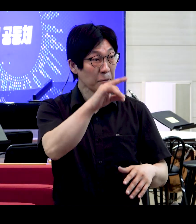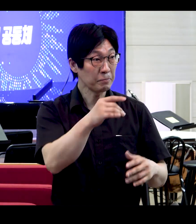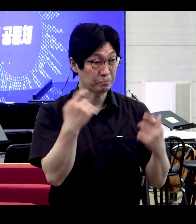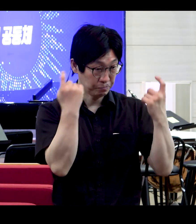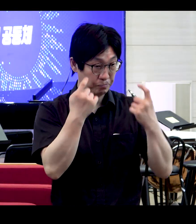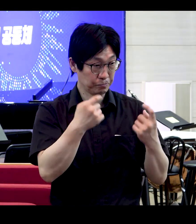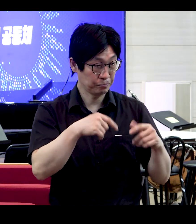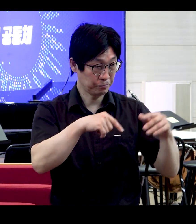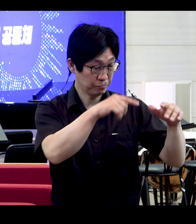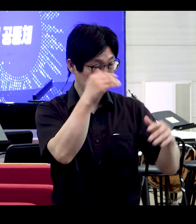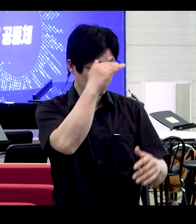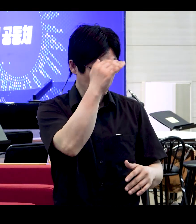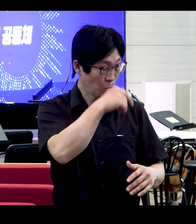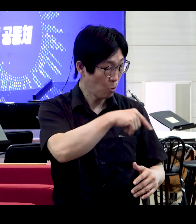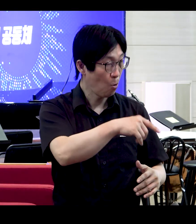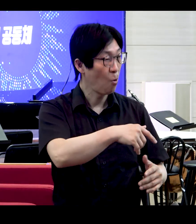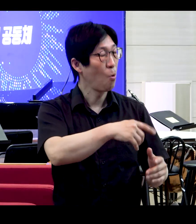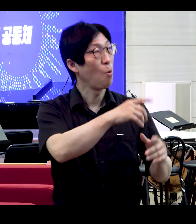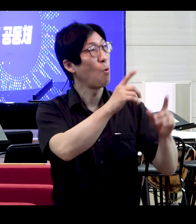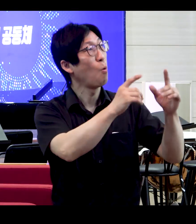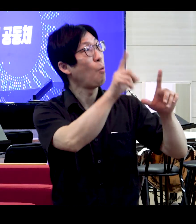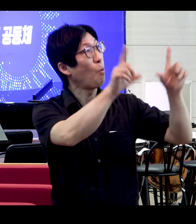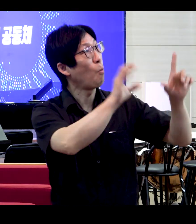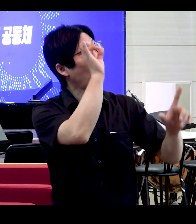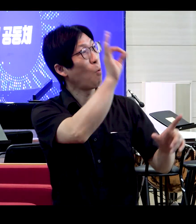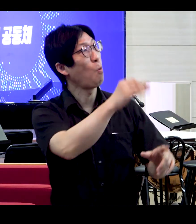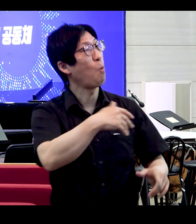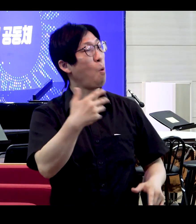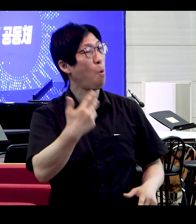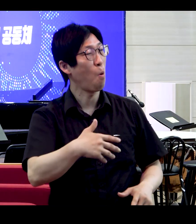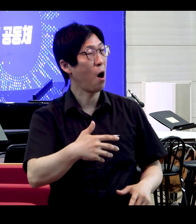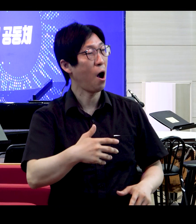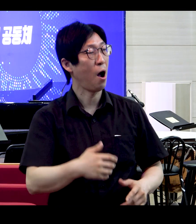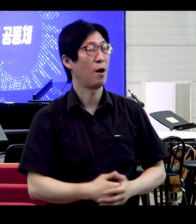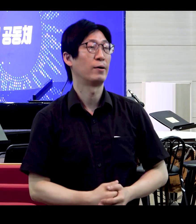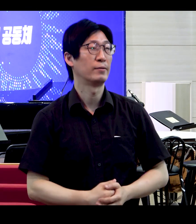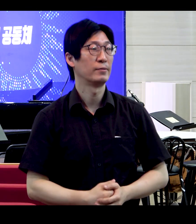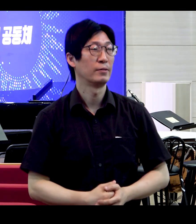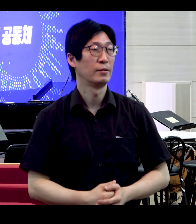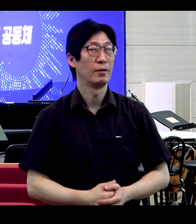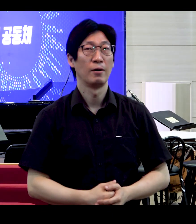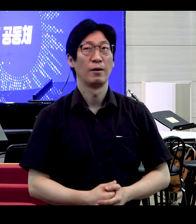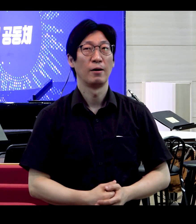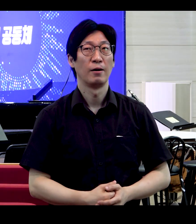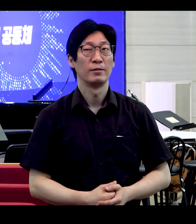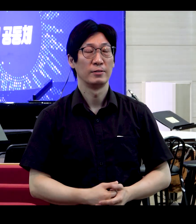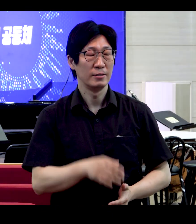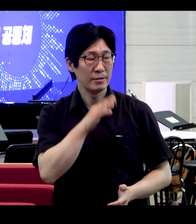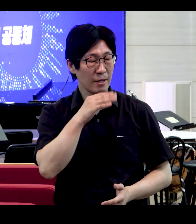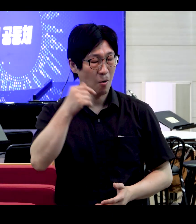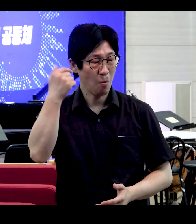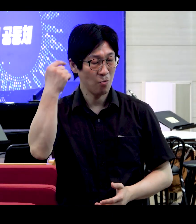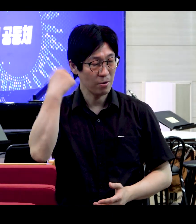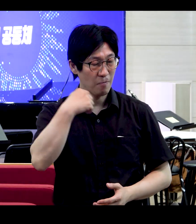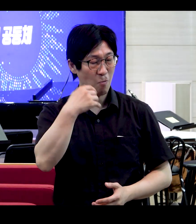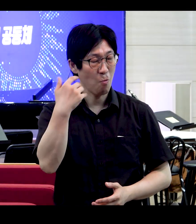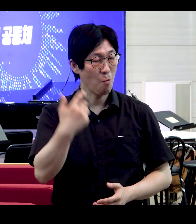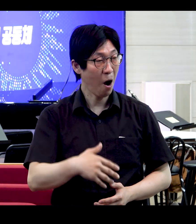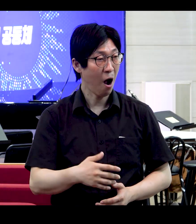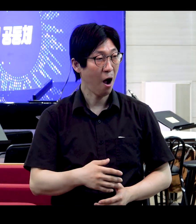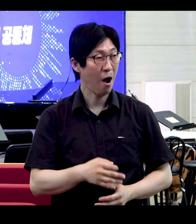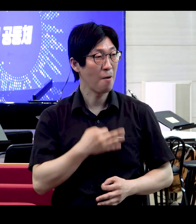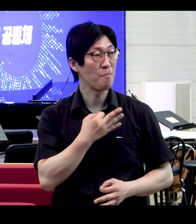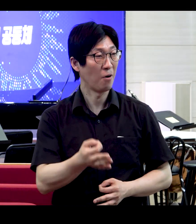갔을 때 그 장관에 그야말로 압도가 됐어요. 그래서 딱 보는 순간 와라고 외치고 저도